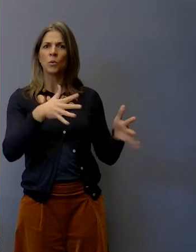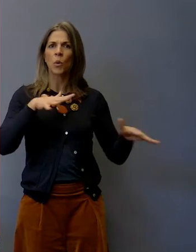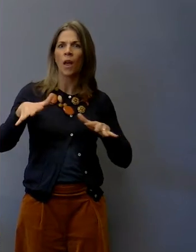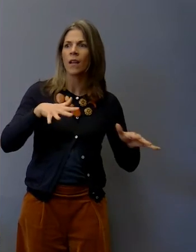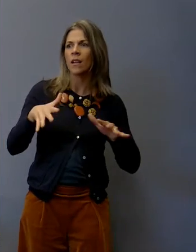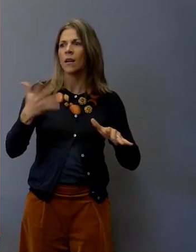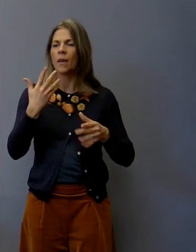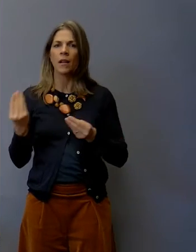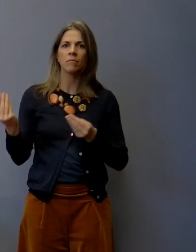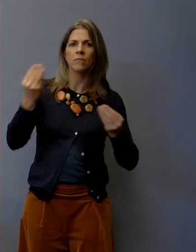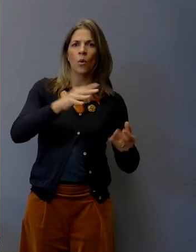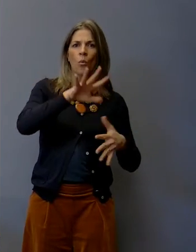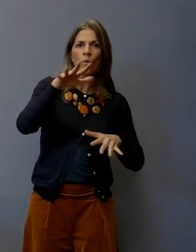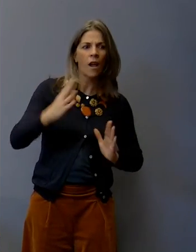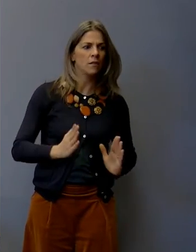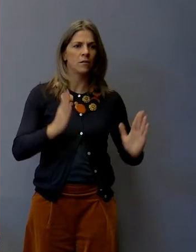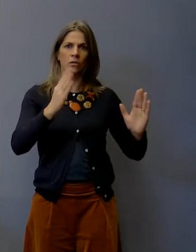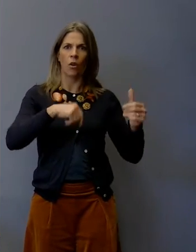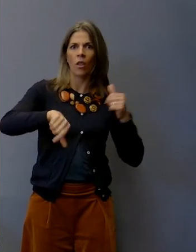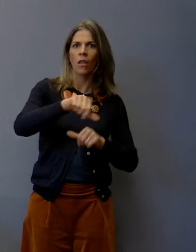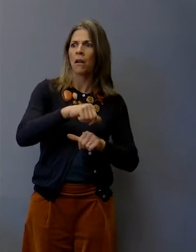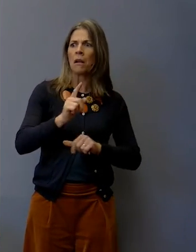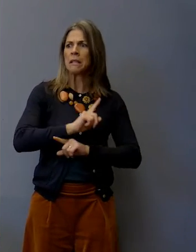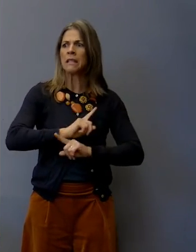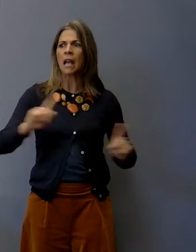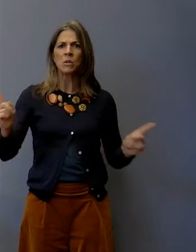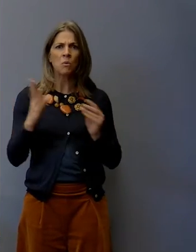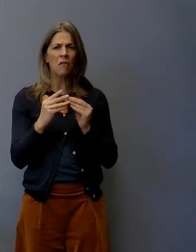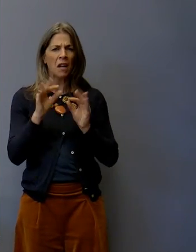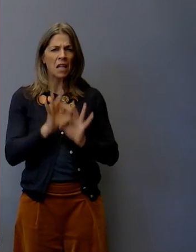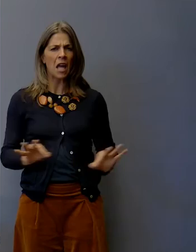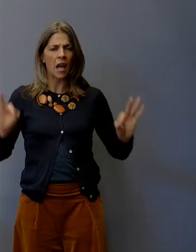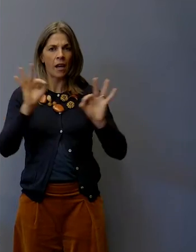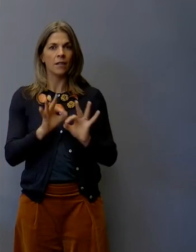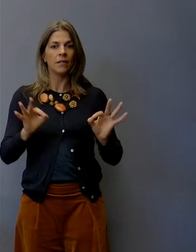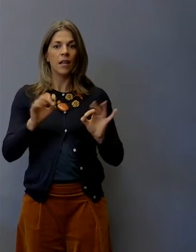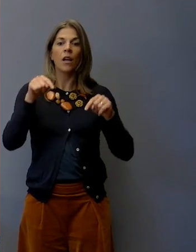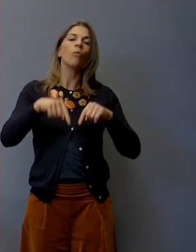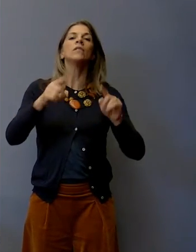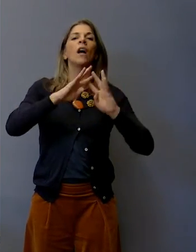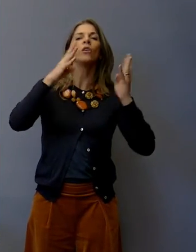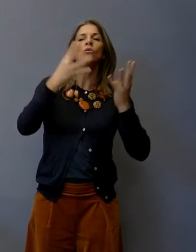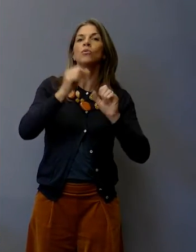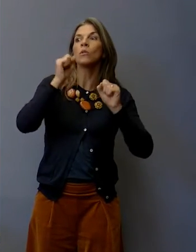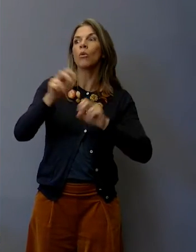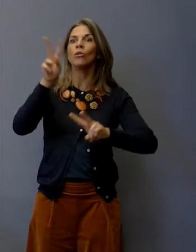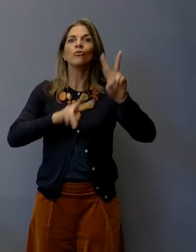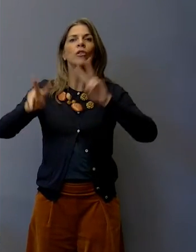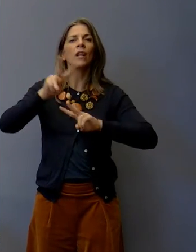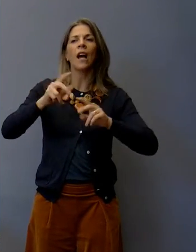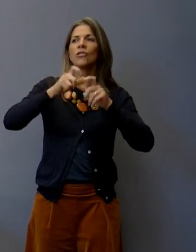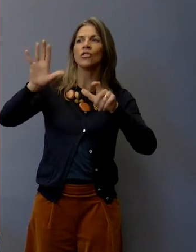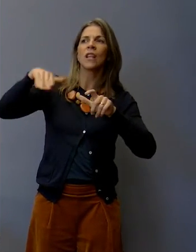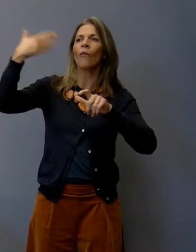ed è la cui vicenda questa giunta non ha mosso un dito magari cercando fuori città altri interlocutori e così